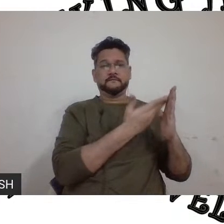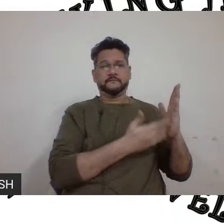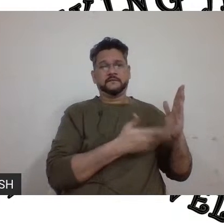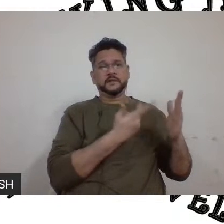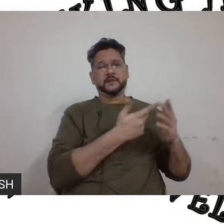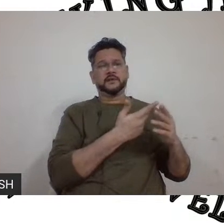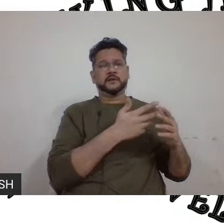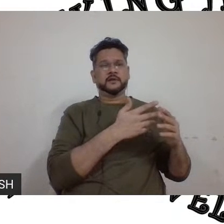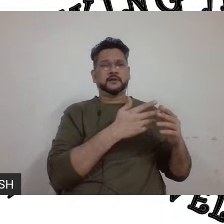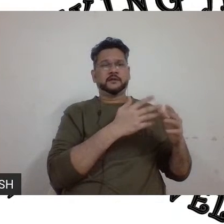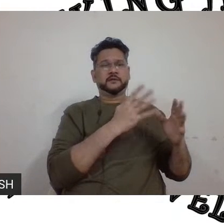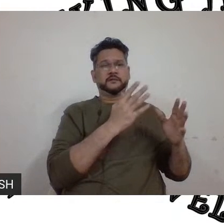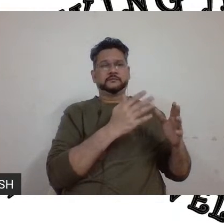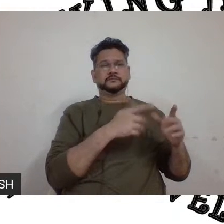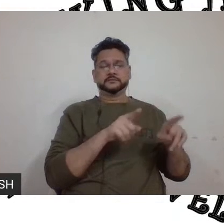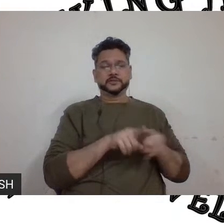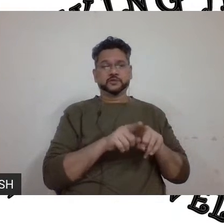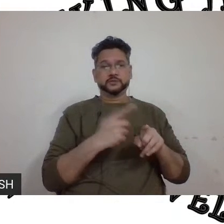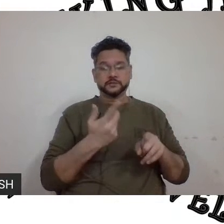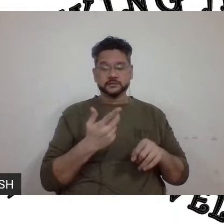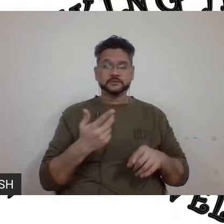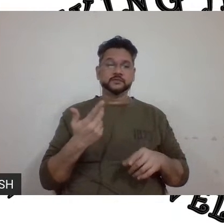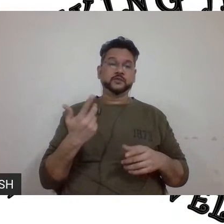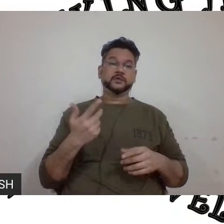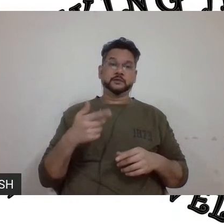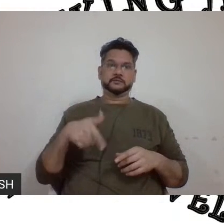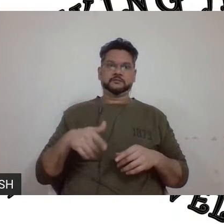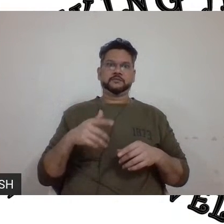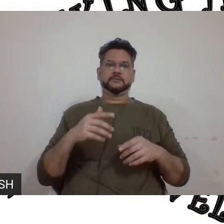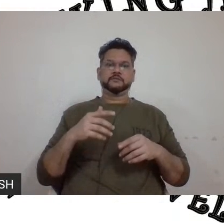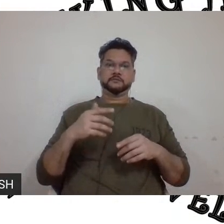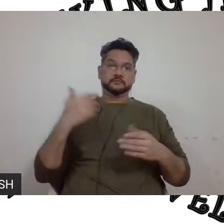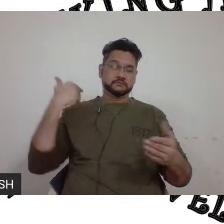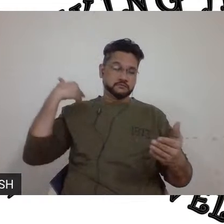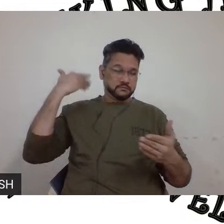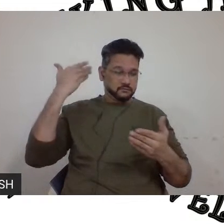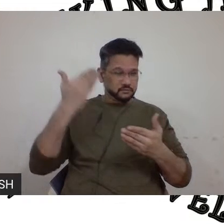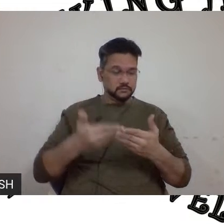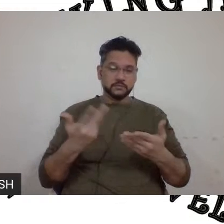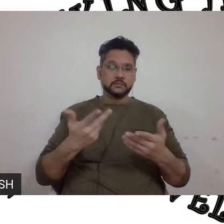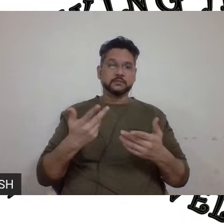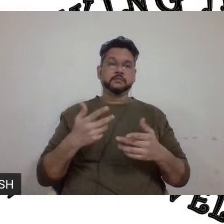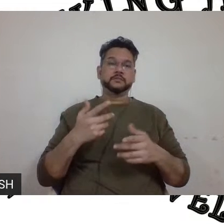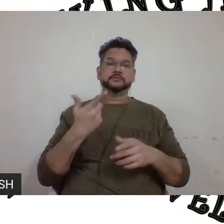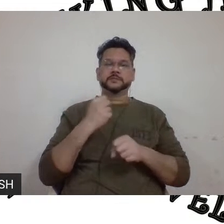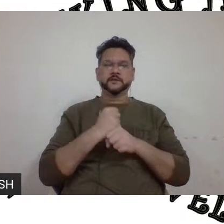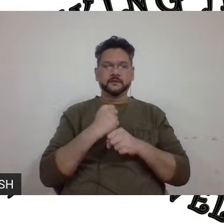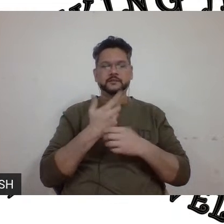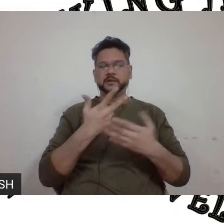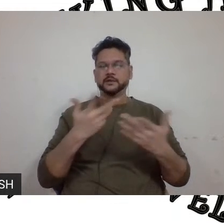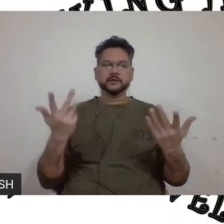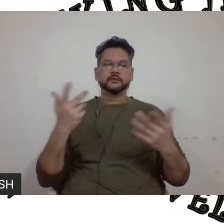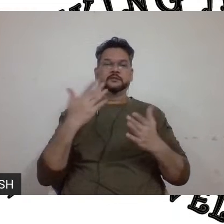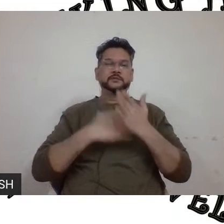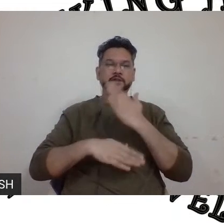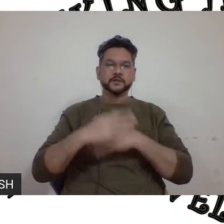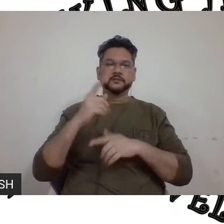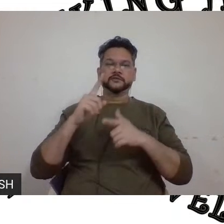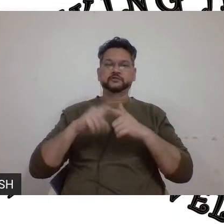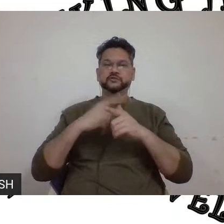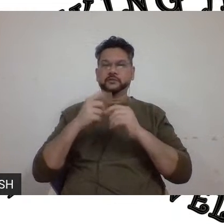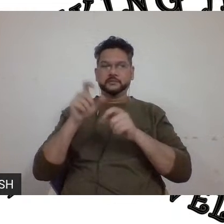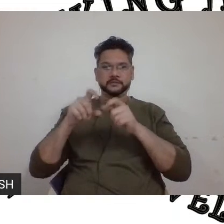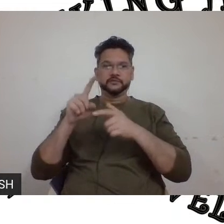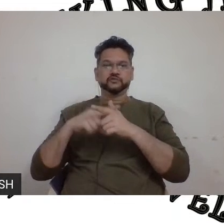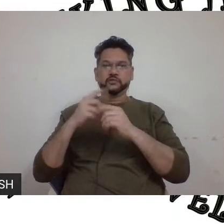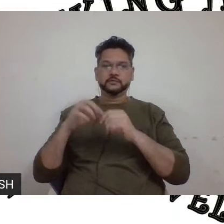क्योंकि आज तक कभी भी प्रॉपरली जॉब प्रोवाइड की ही नहीं गई पर्सन विद डिसेबल्स को, और या